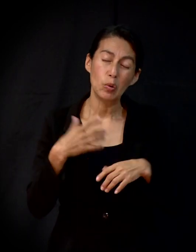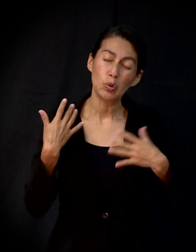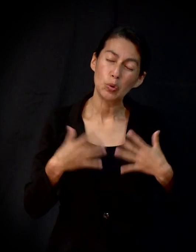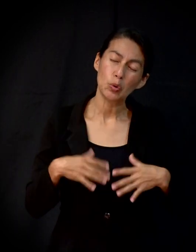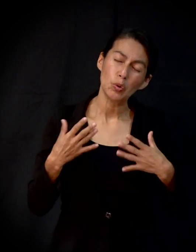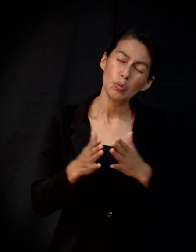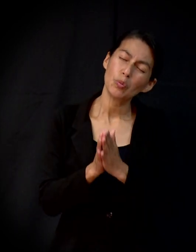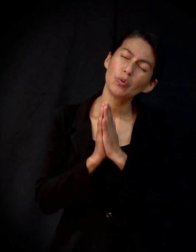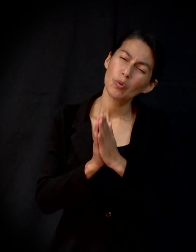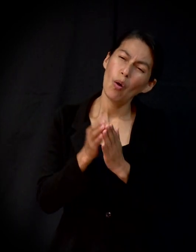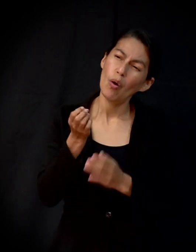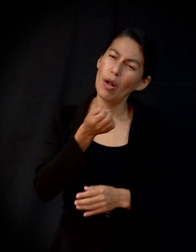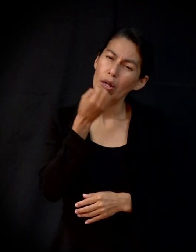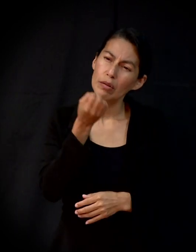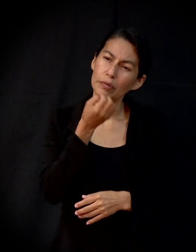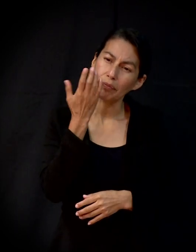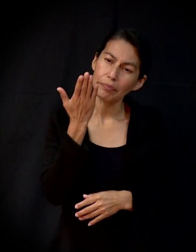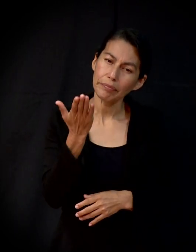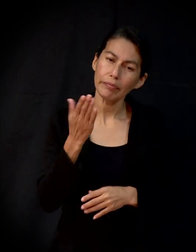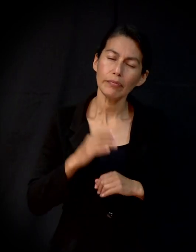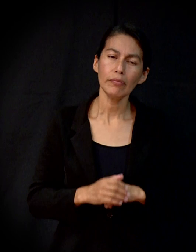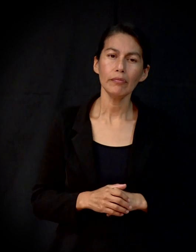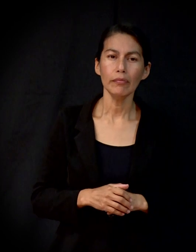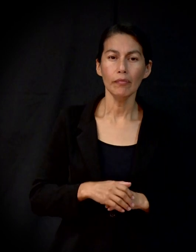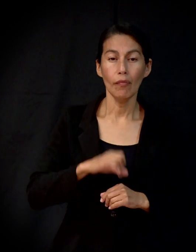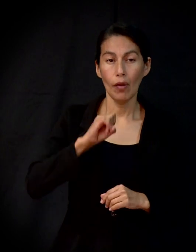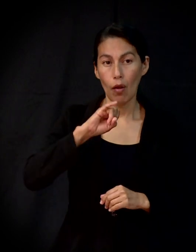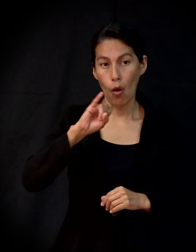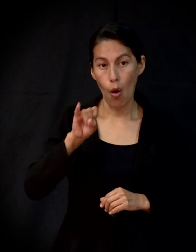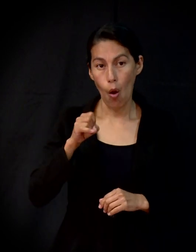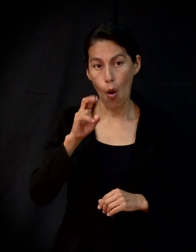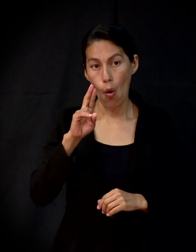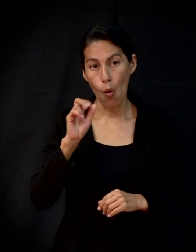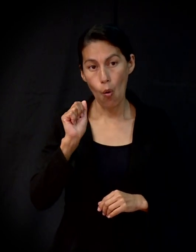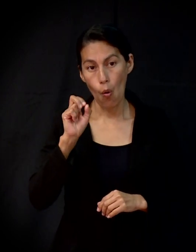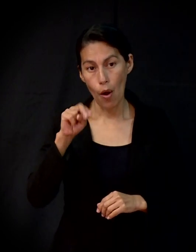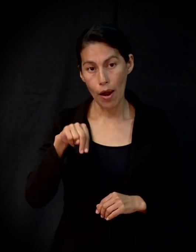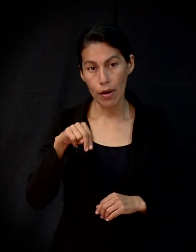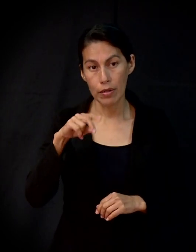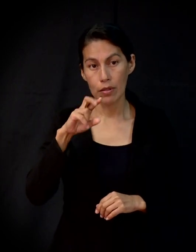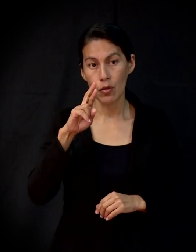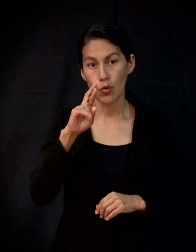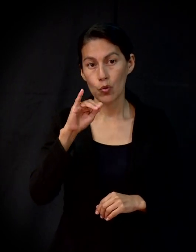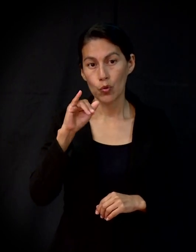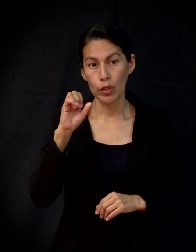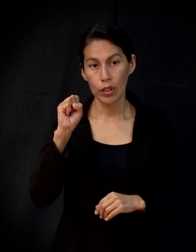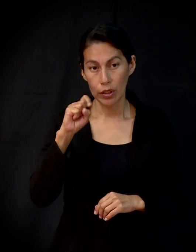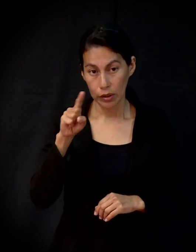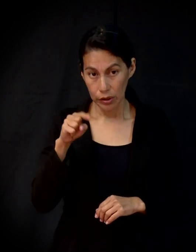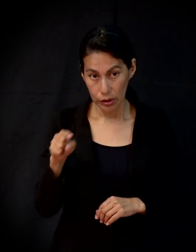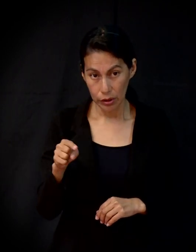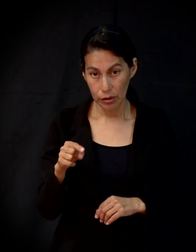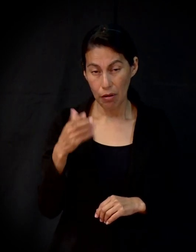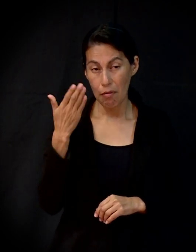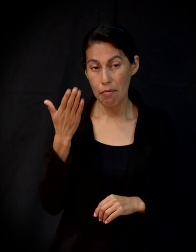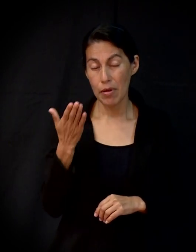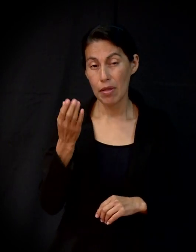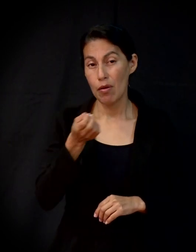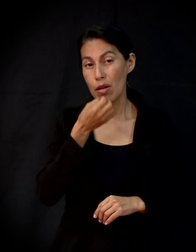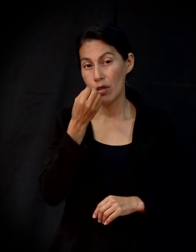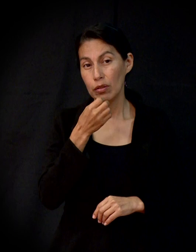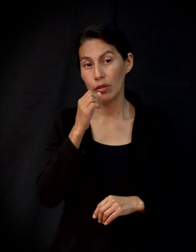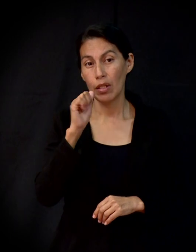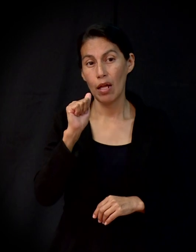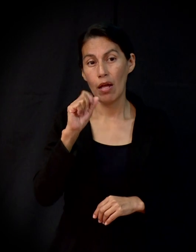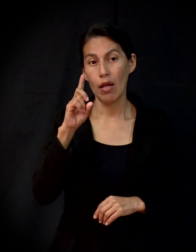ello, créanme. Juan Ruiz nos dijo que oremos por Arturo Quintero, está muy